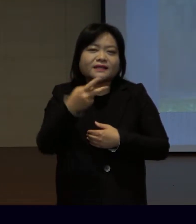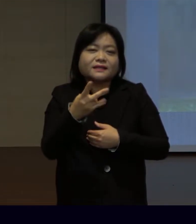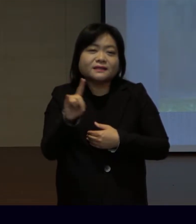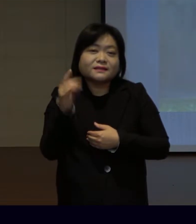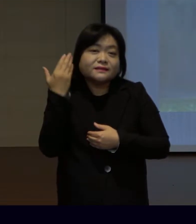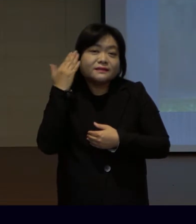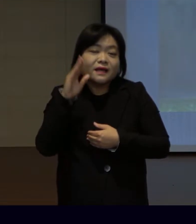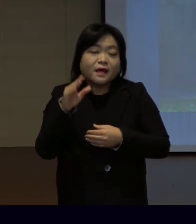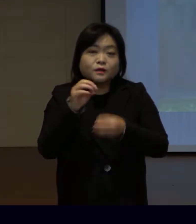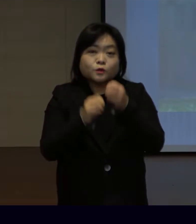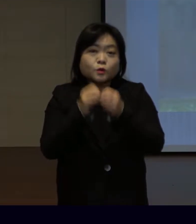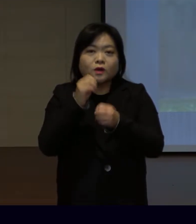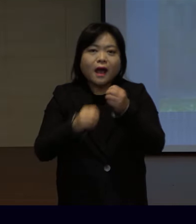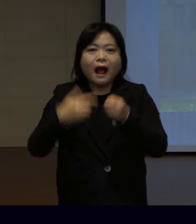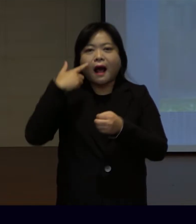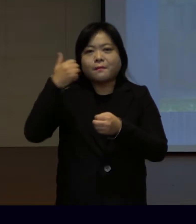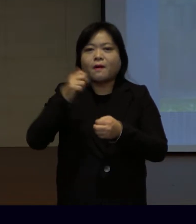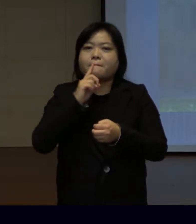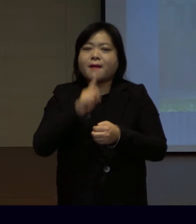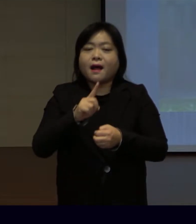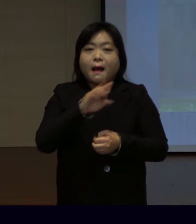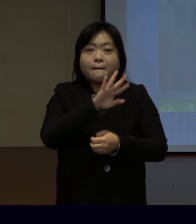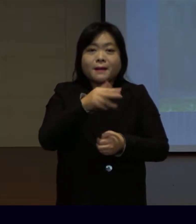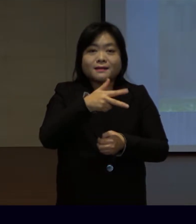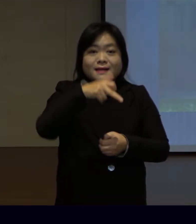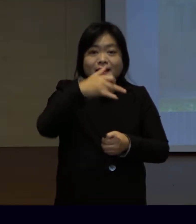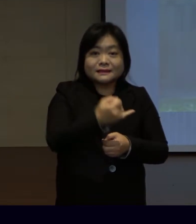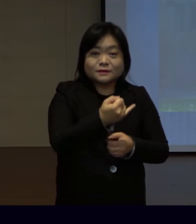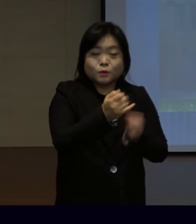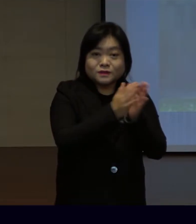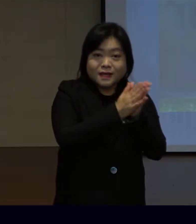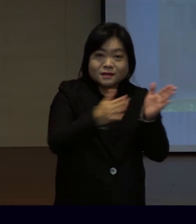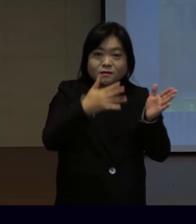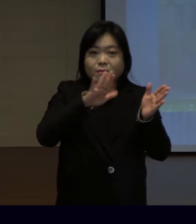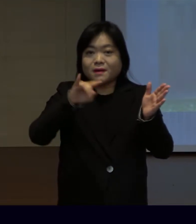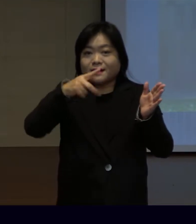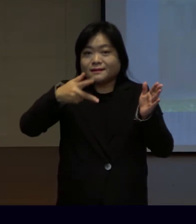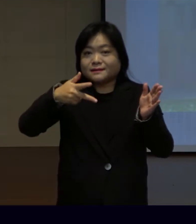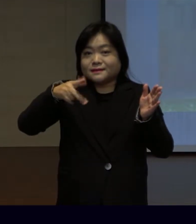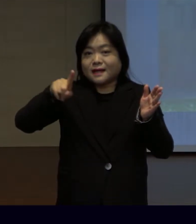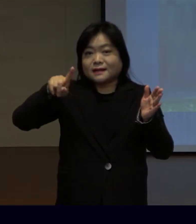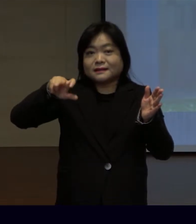근대 소설은 발자크로 시작해서 발자크로 끝난다고 해도 과언이 아닙니다.